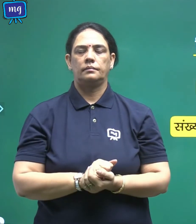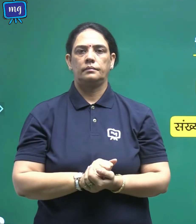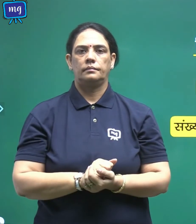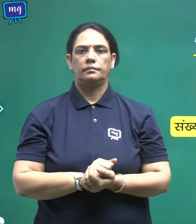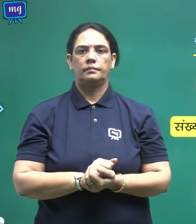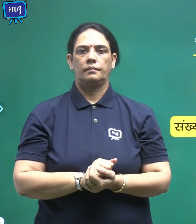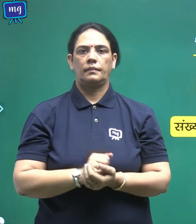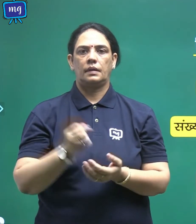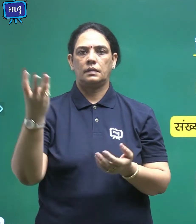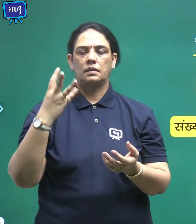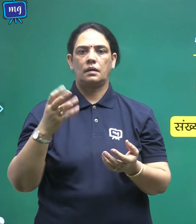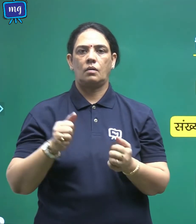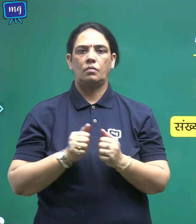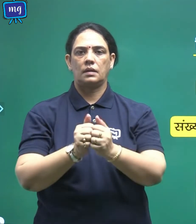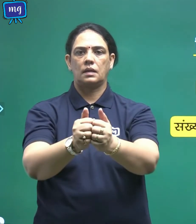संख्याओं के साथ